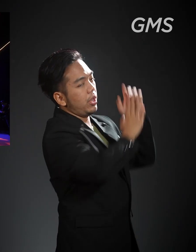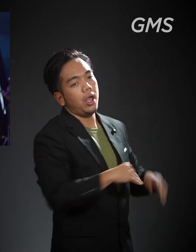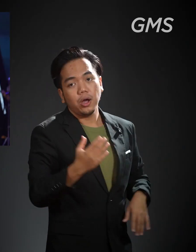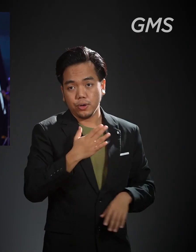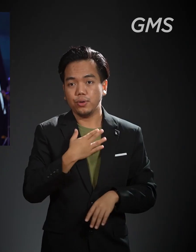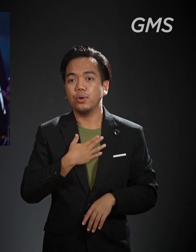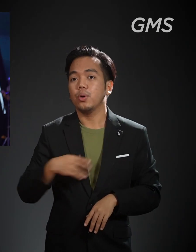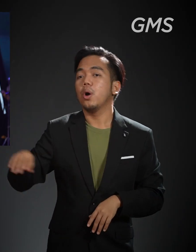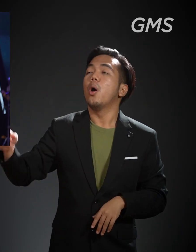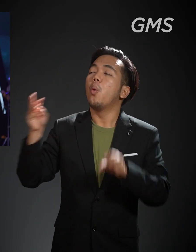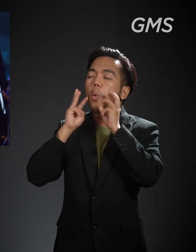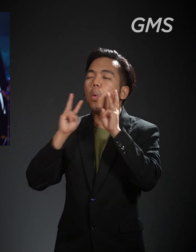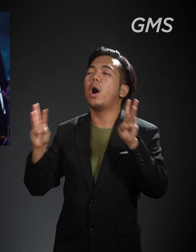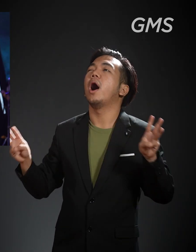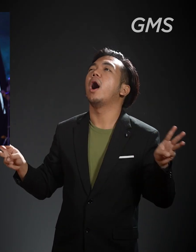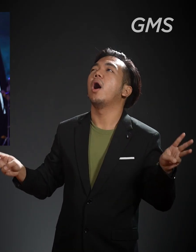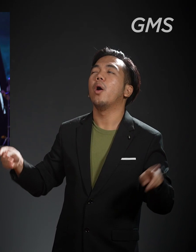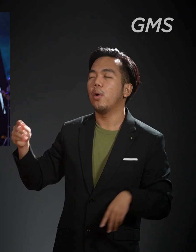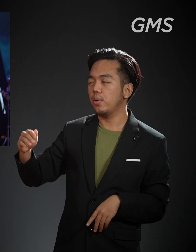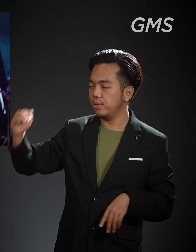dipuji, ku kagum